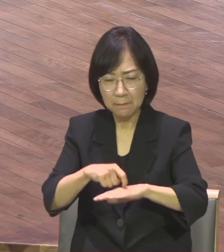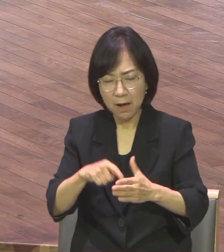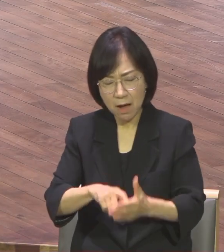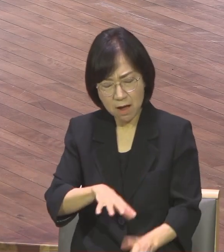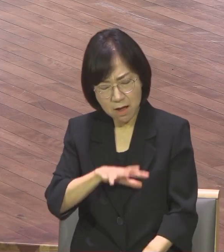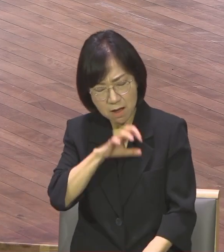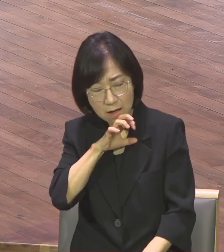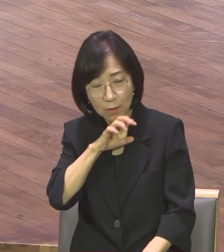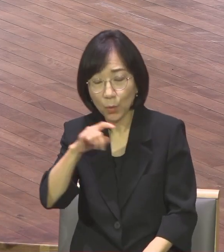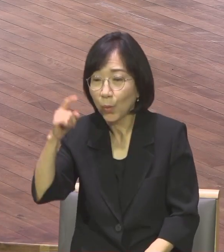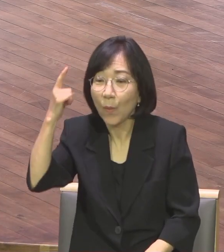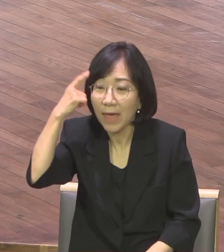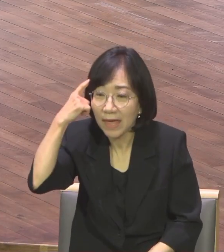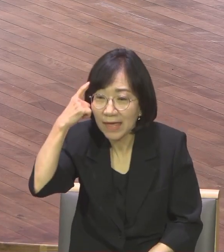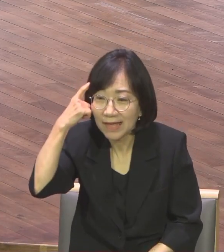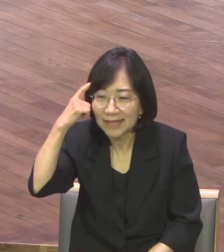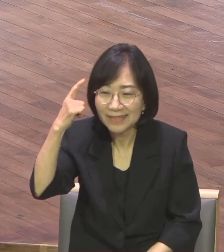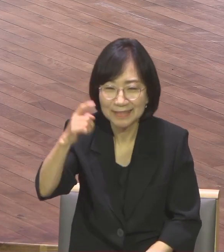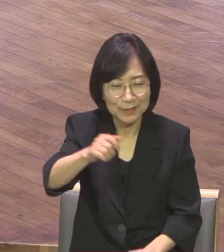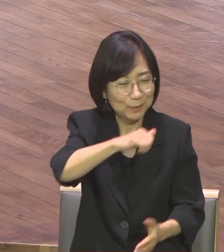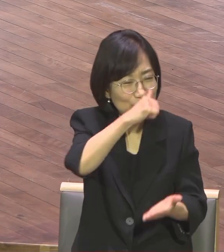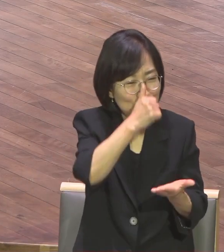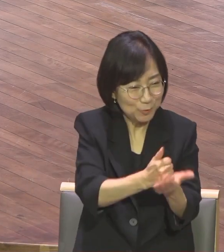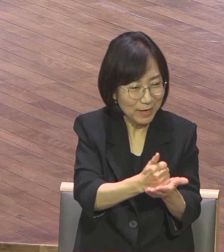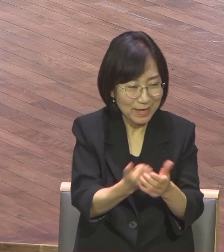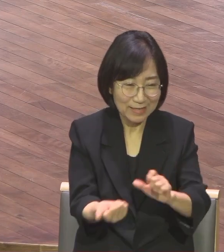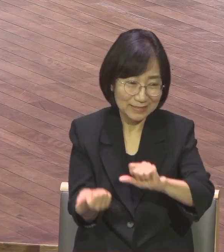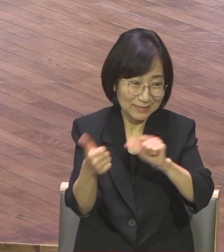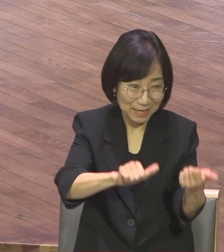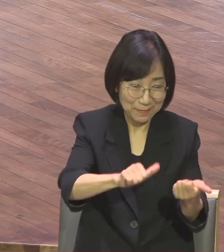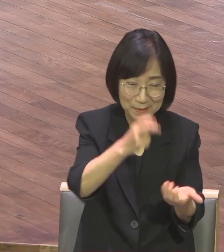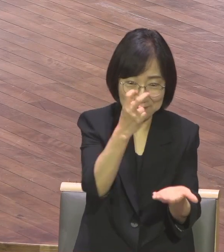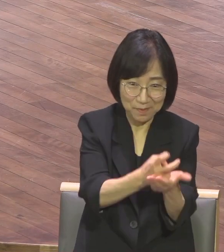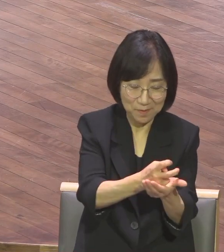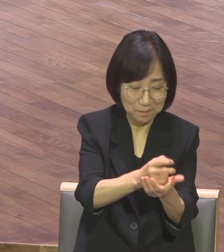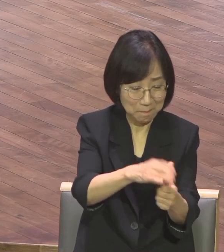못하느냐, 죄와 사망의 법에서 해방된 걸 몰라서 그래요.